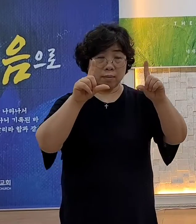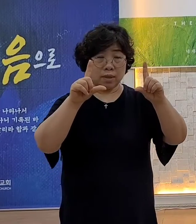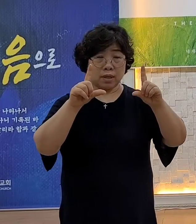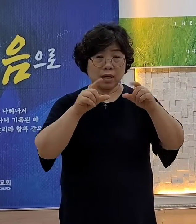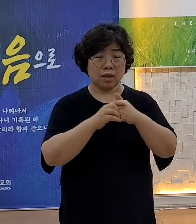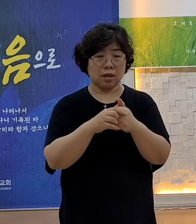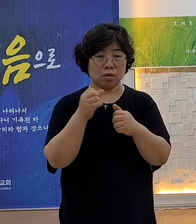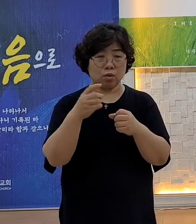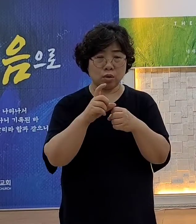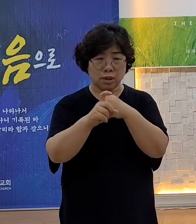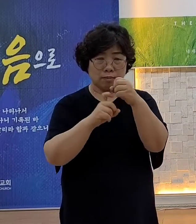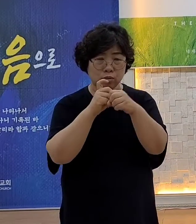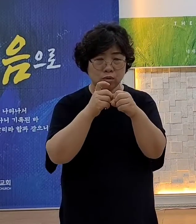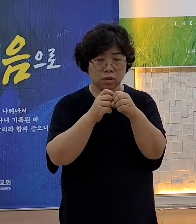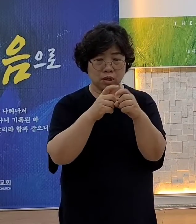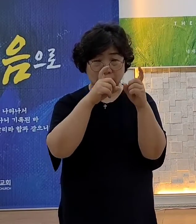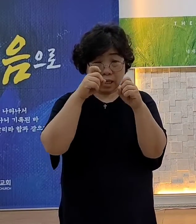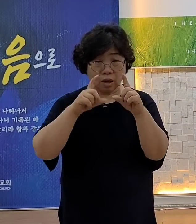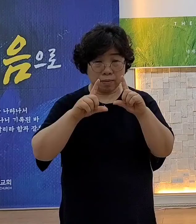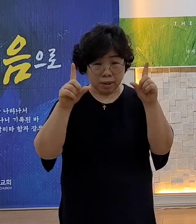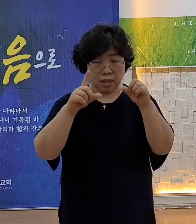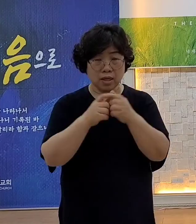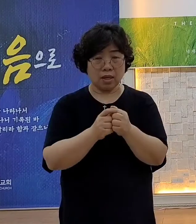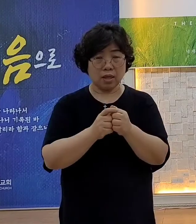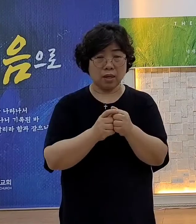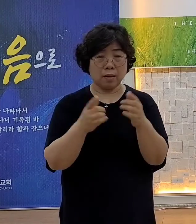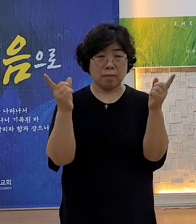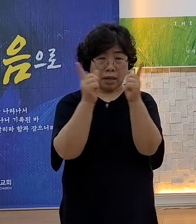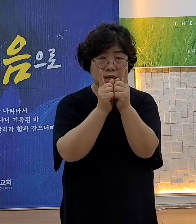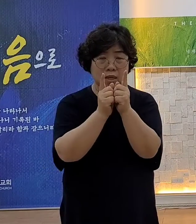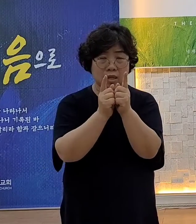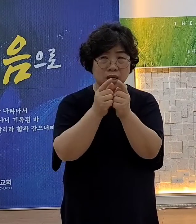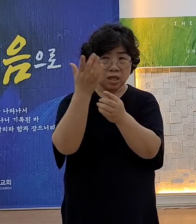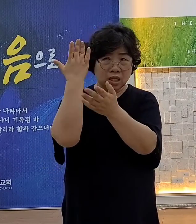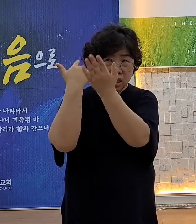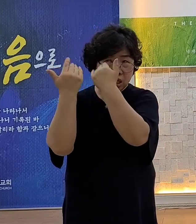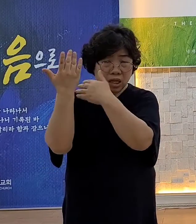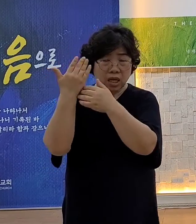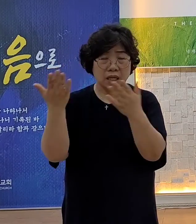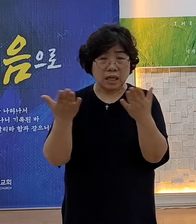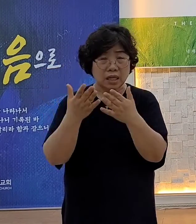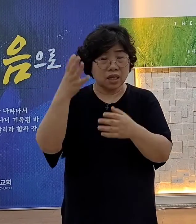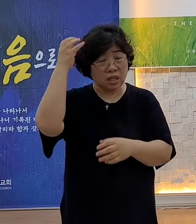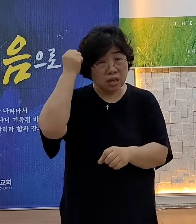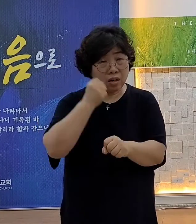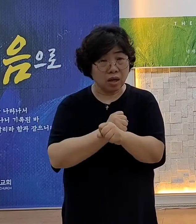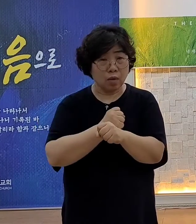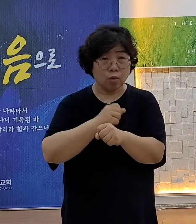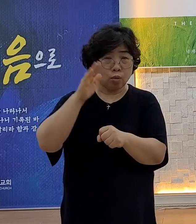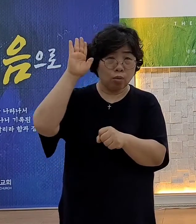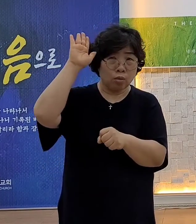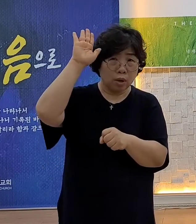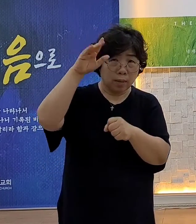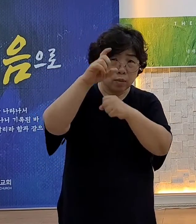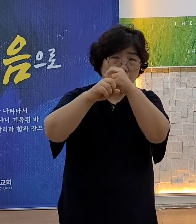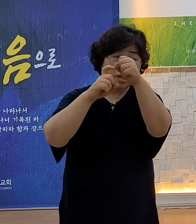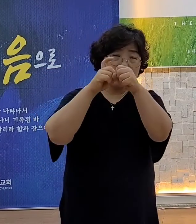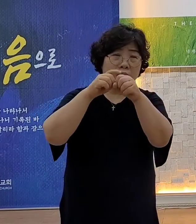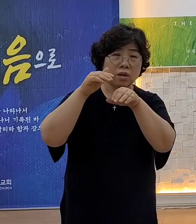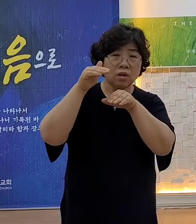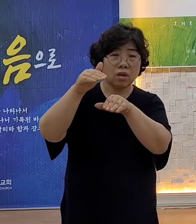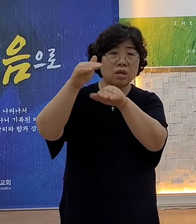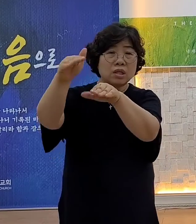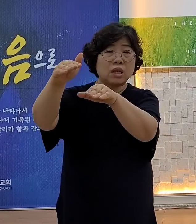맞이하여 지난 과거의 모든 세월을 기억하며 또 앞으로의 10년을 우리가 더 전진하며